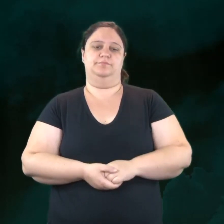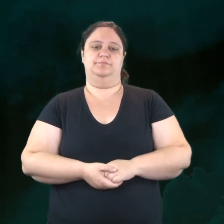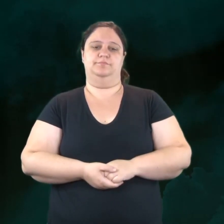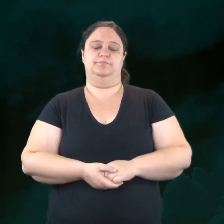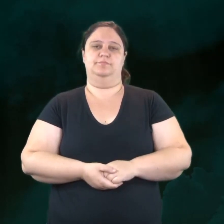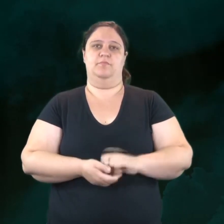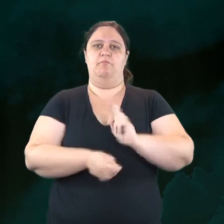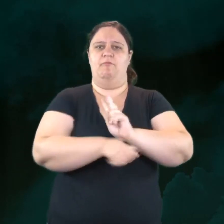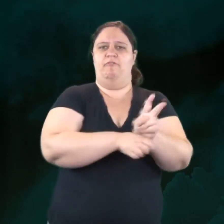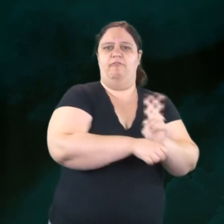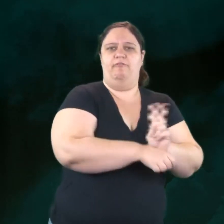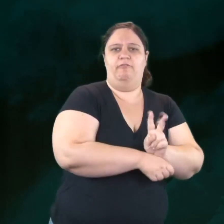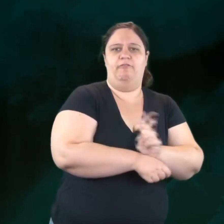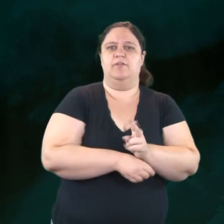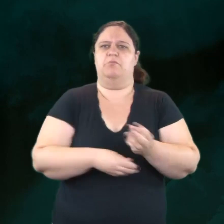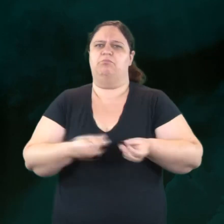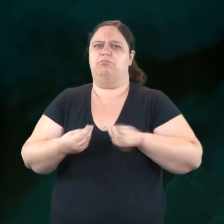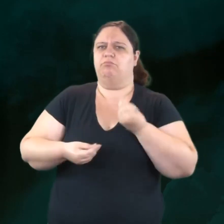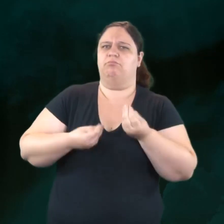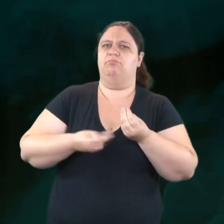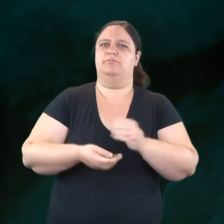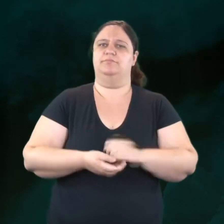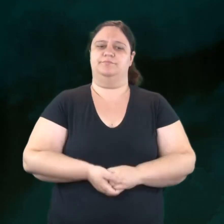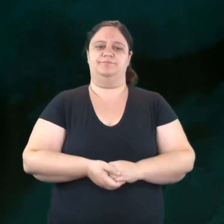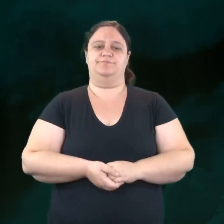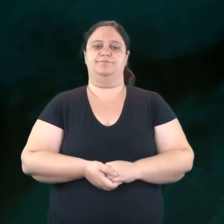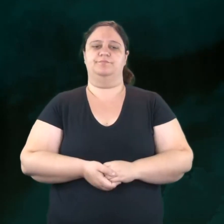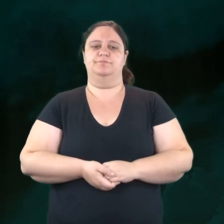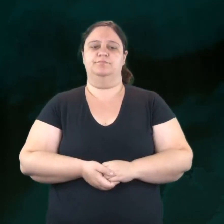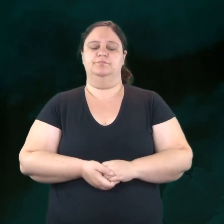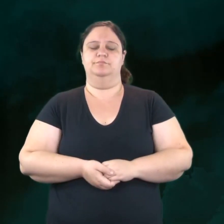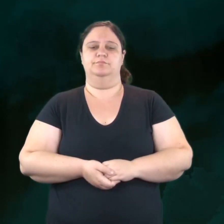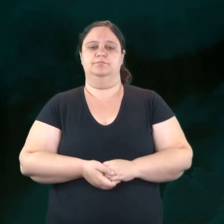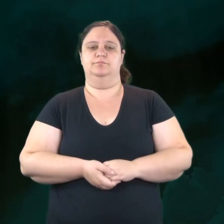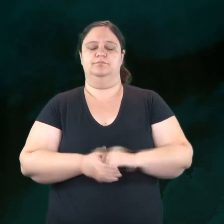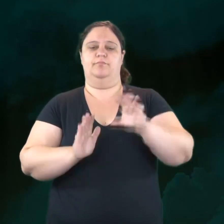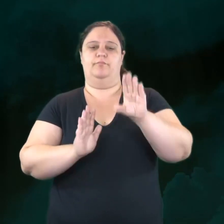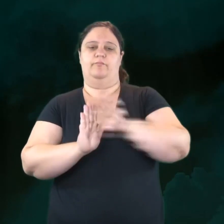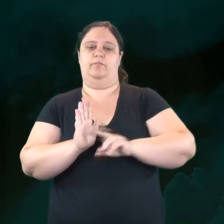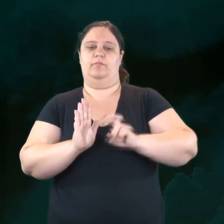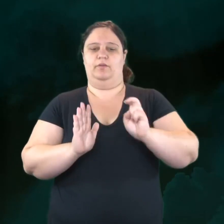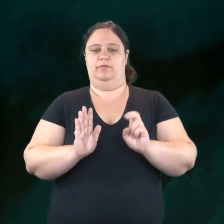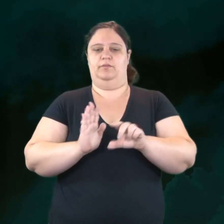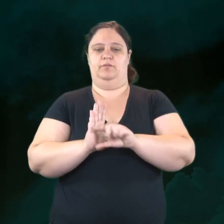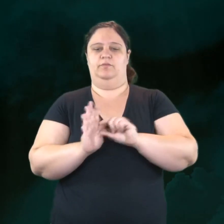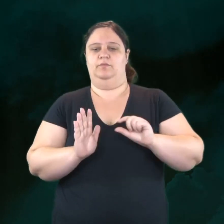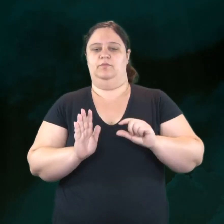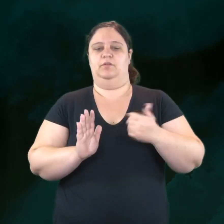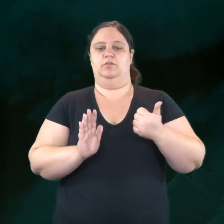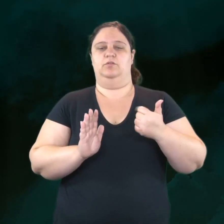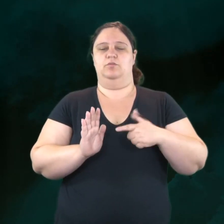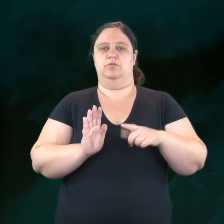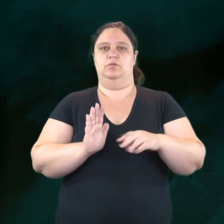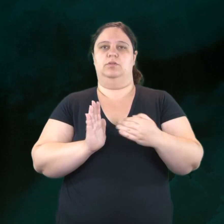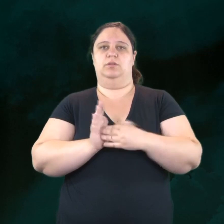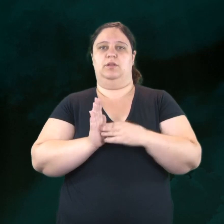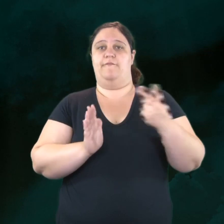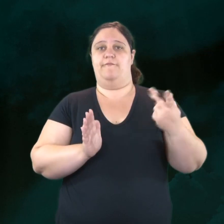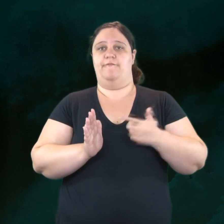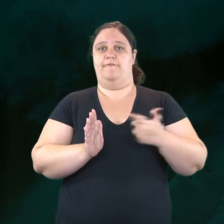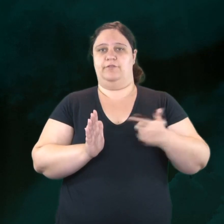vigiar, né? É isso, né? Como vigiar? Capítulo 5, de 12 até 22, aqui tem vários